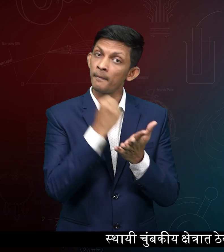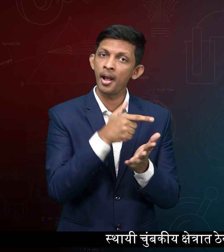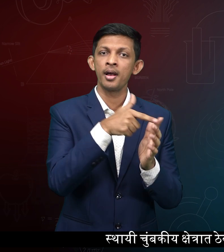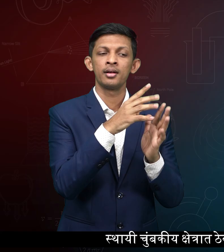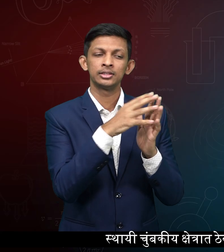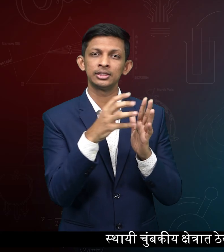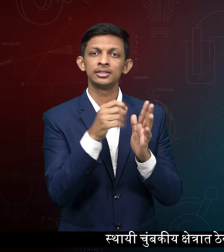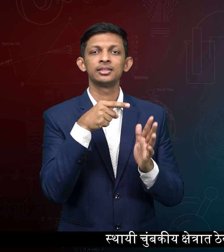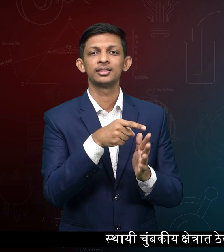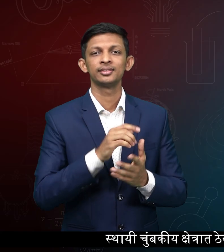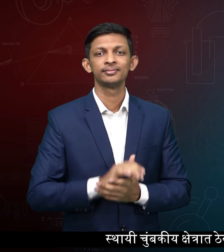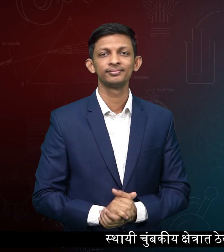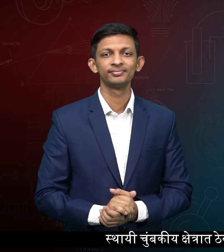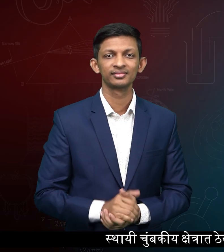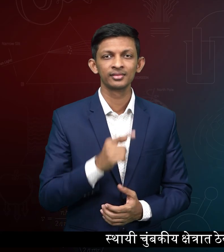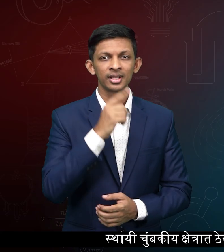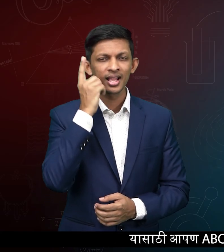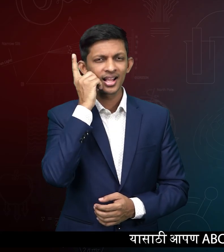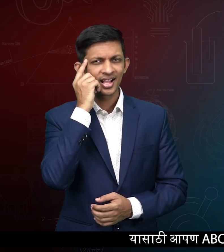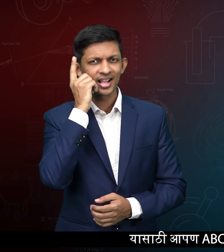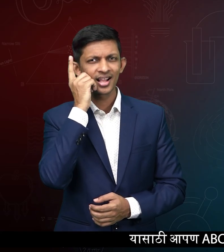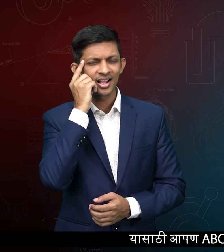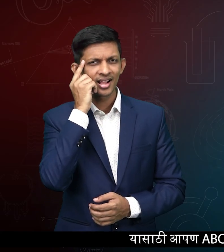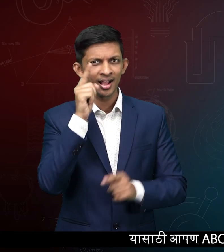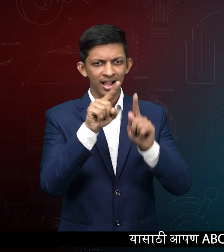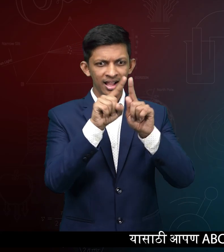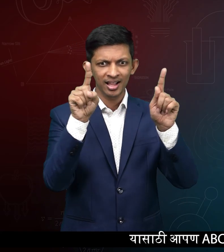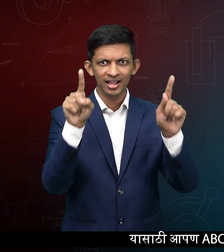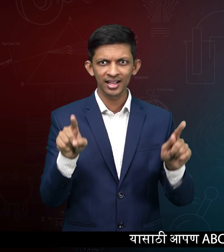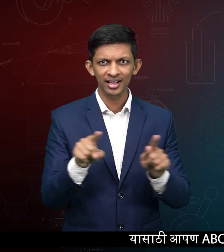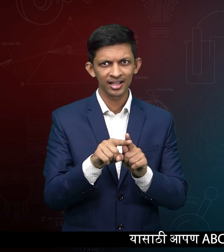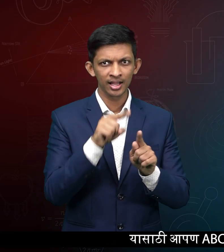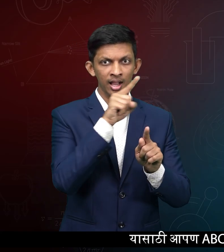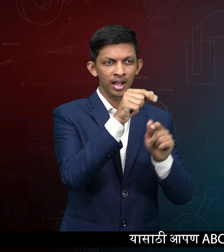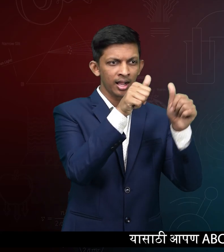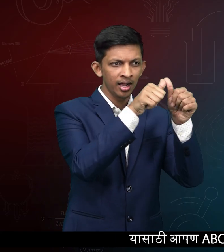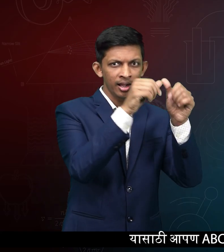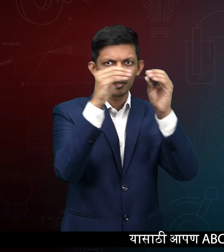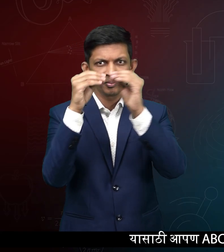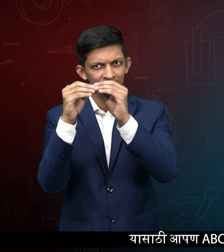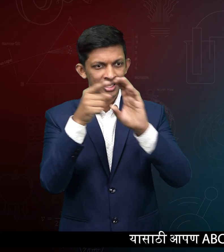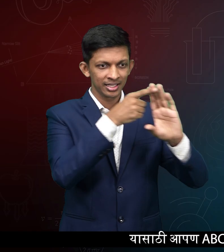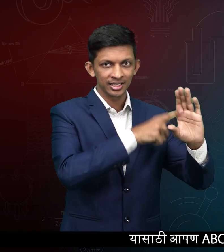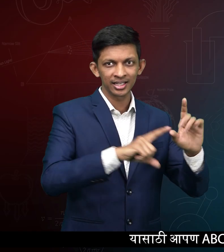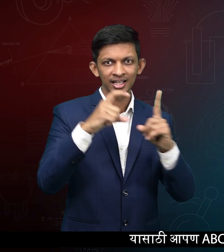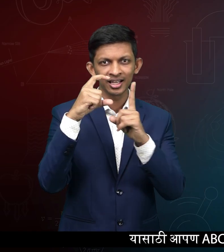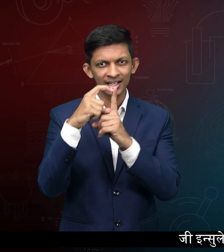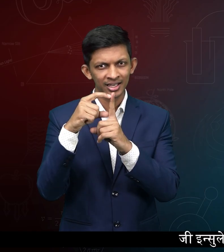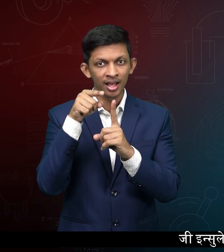ठेवल्यास त्यावर फिरण्याचा प्रभाव कसा पडतो. यासाठी आपण ABCD या आयताकृती कुंडलीचा विचार करू, जी